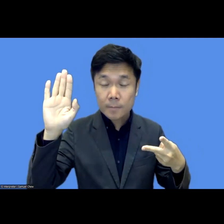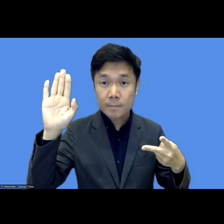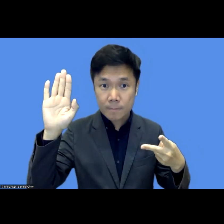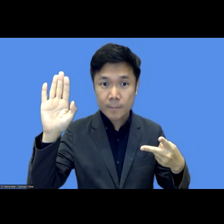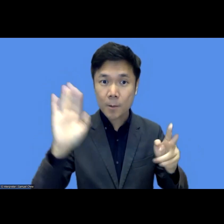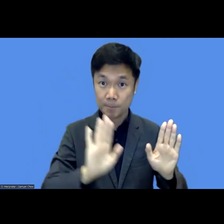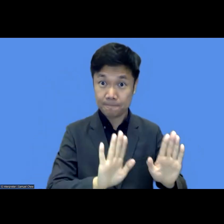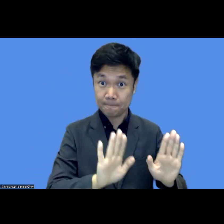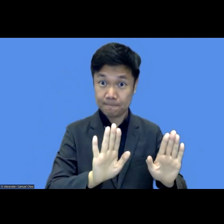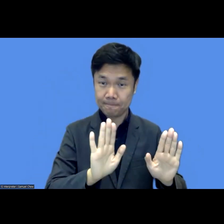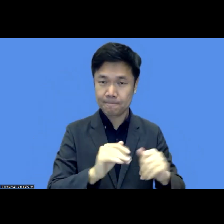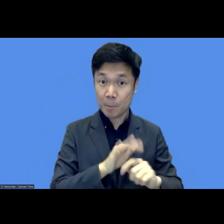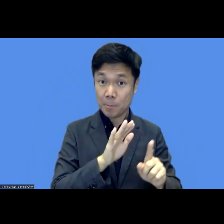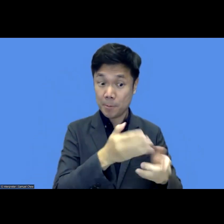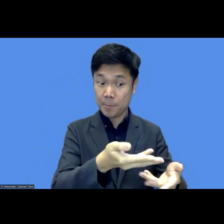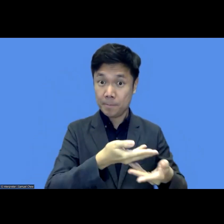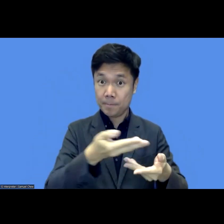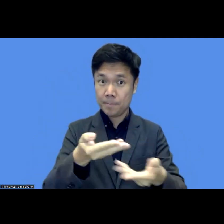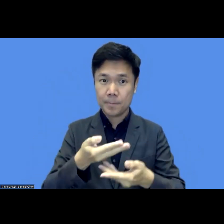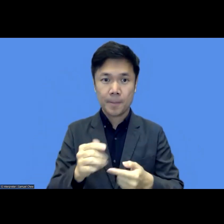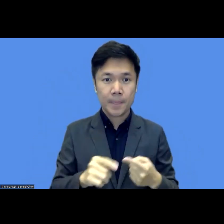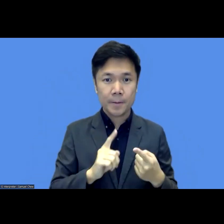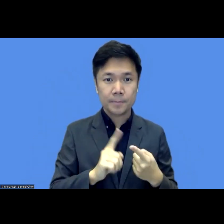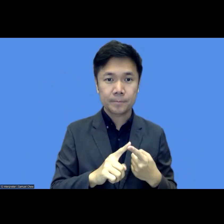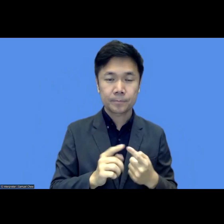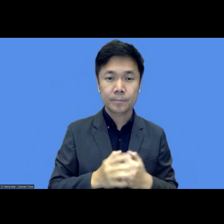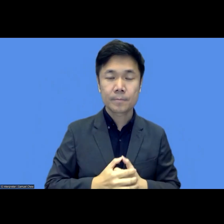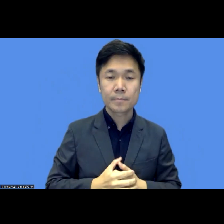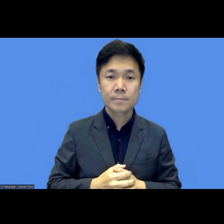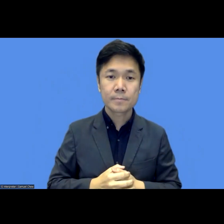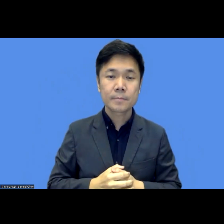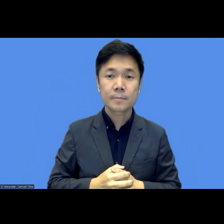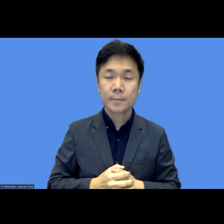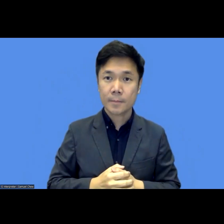Luego vamos a continuar con las nuevas inventadas.